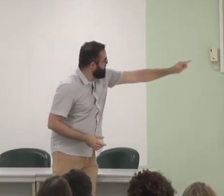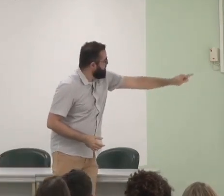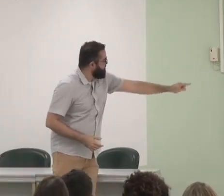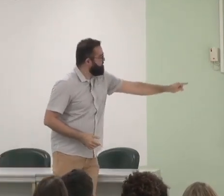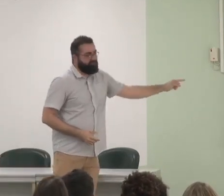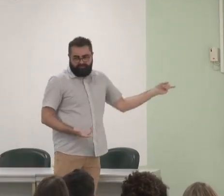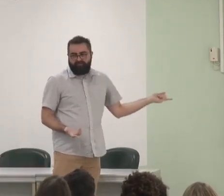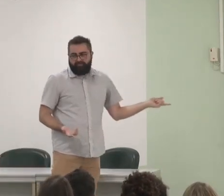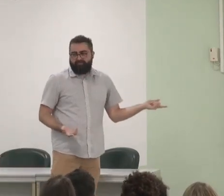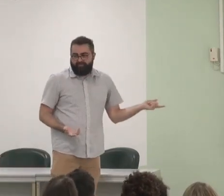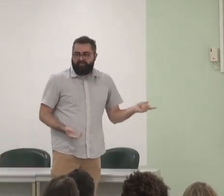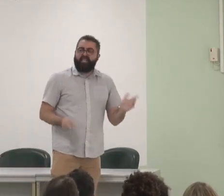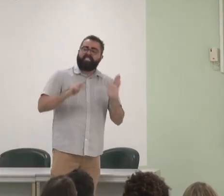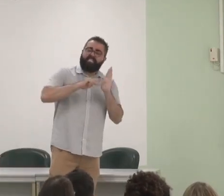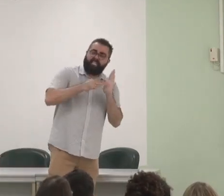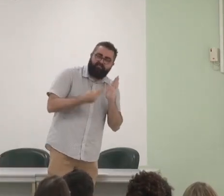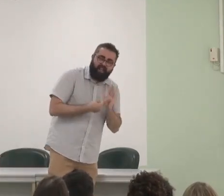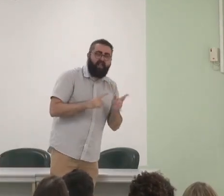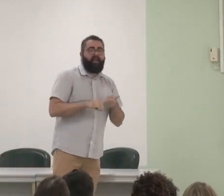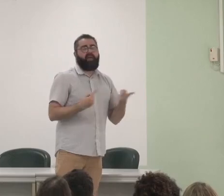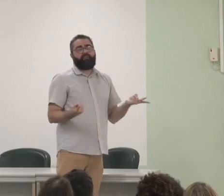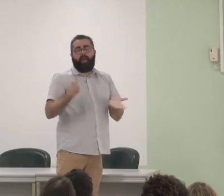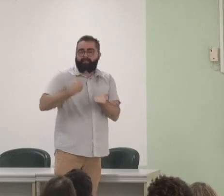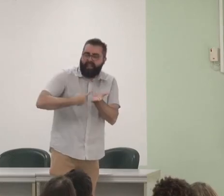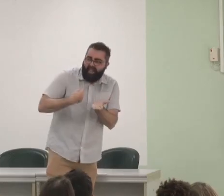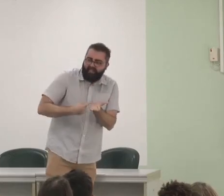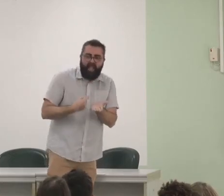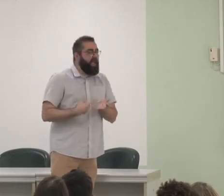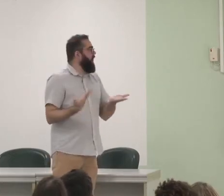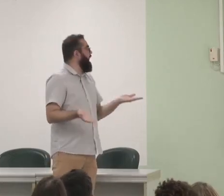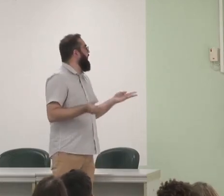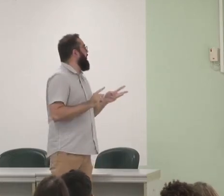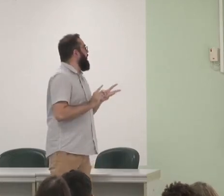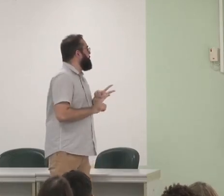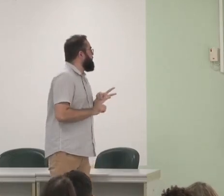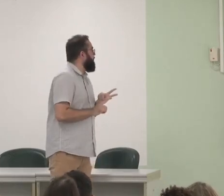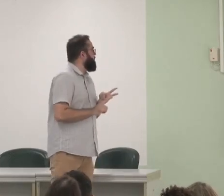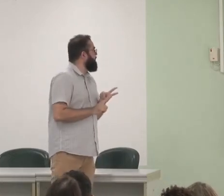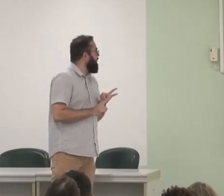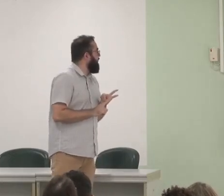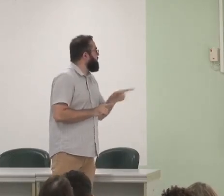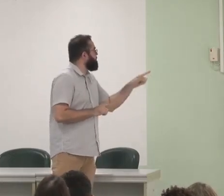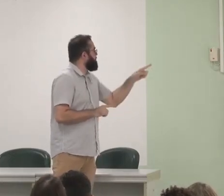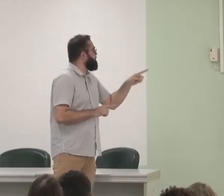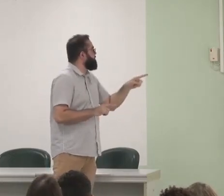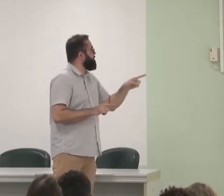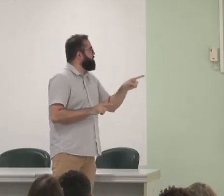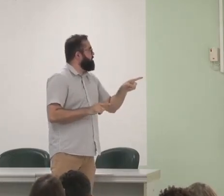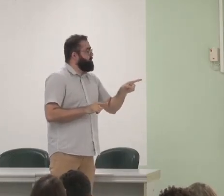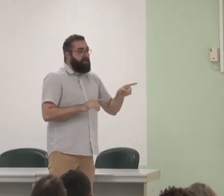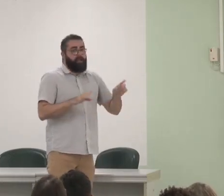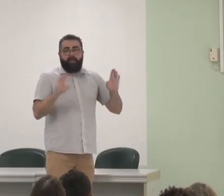de Rocket das propriedades linguísticas, né? Então, significado, arbitrariedade,